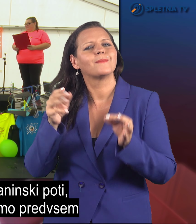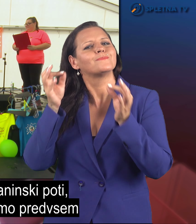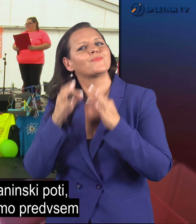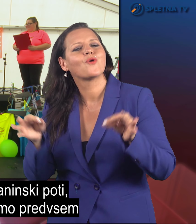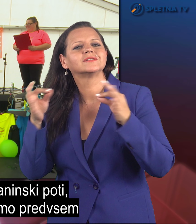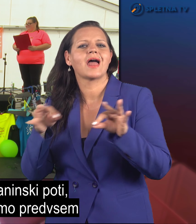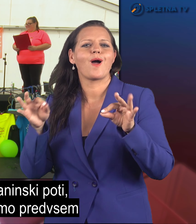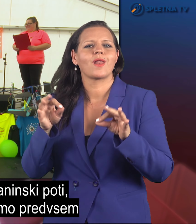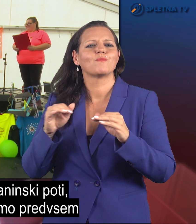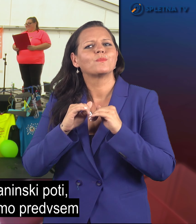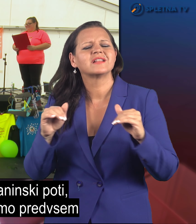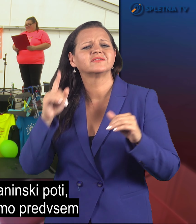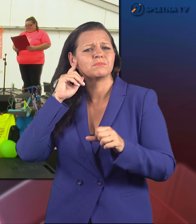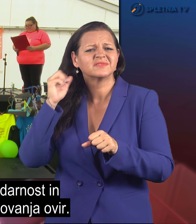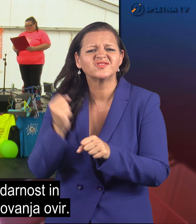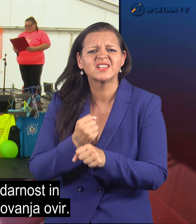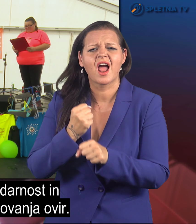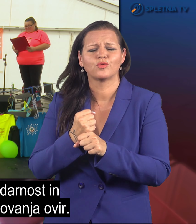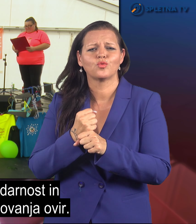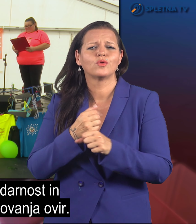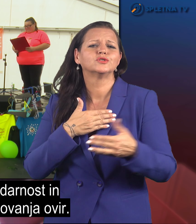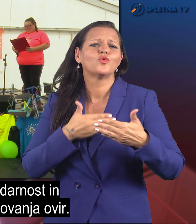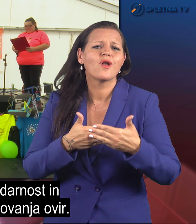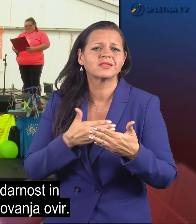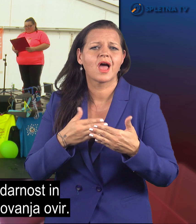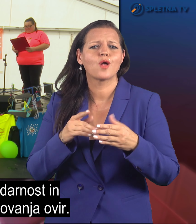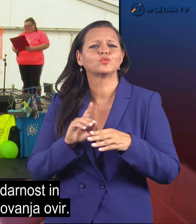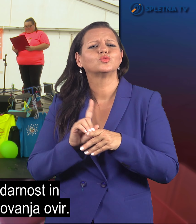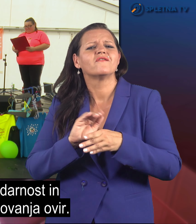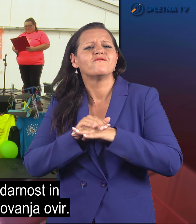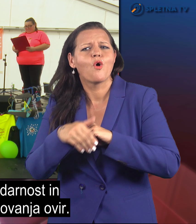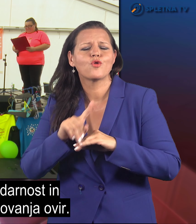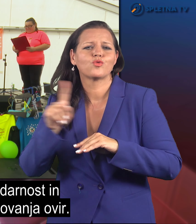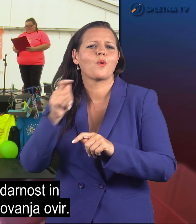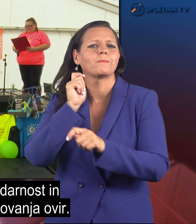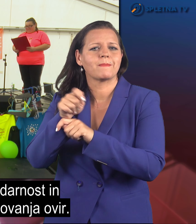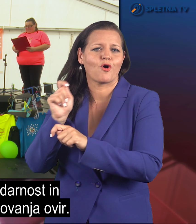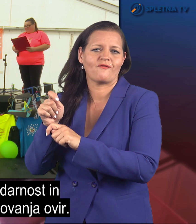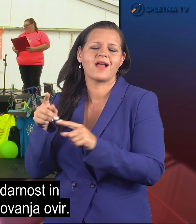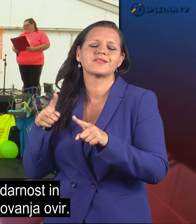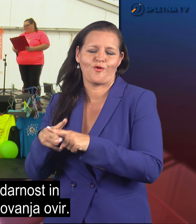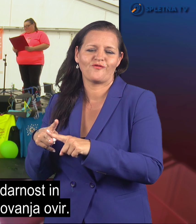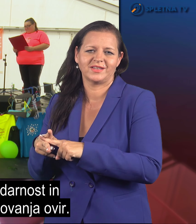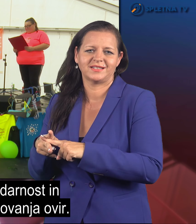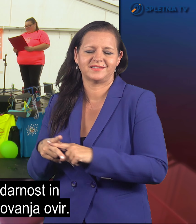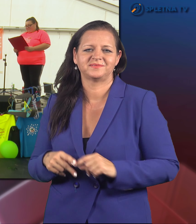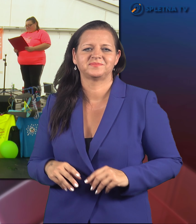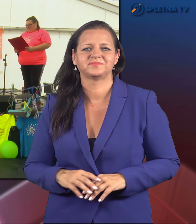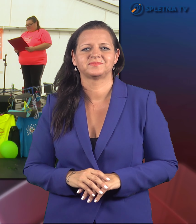ampak proslavljamo predvsem vztrajnost, solidarnost in voljo do premagovanja ovir.